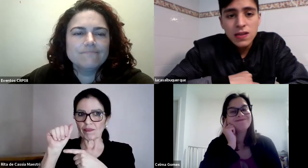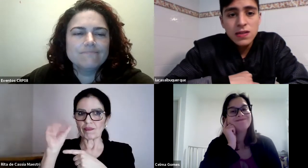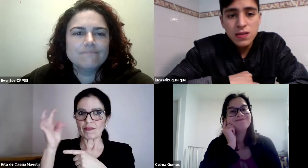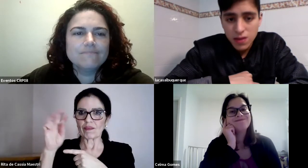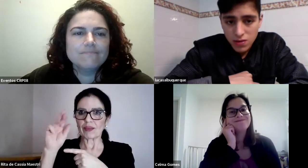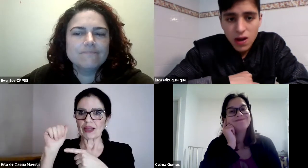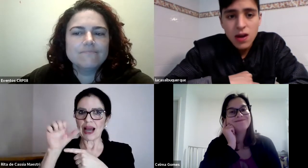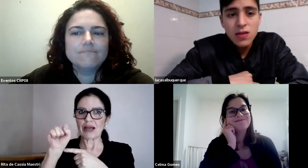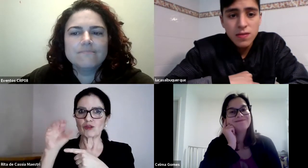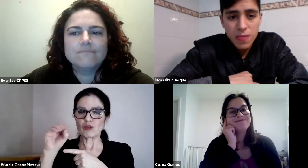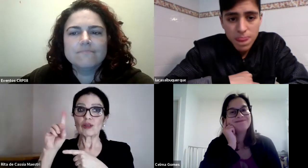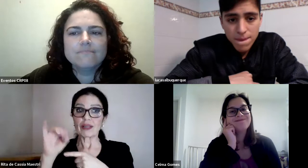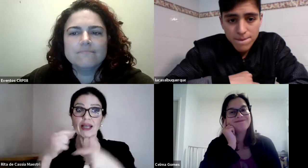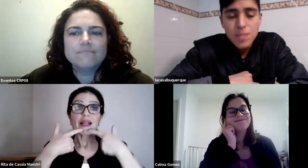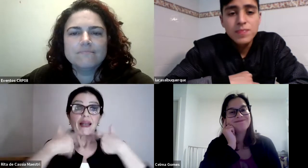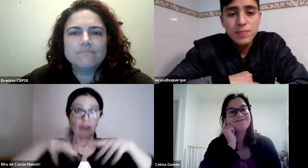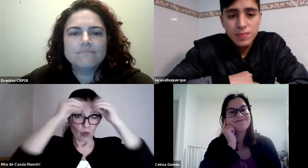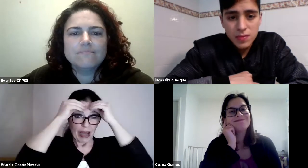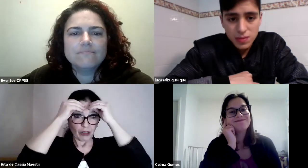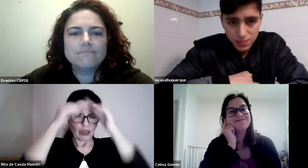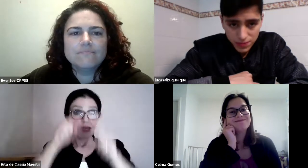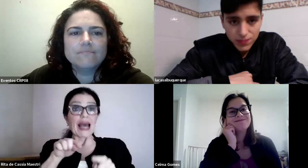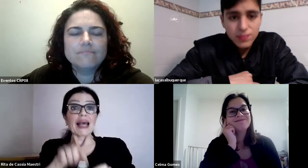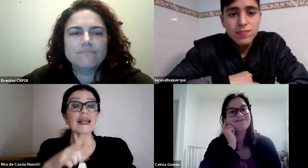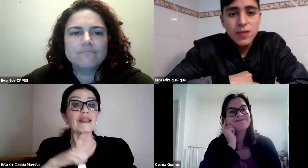atraso na aquisição da linguagem,